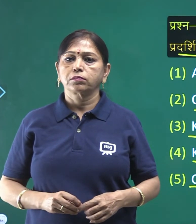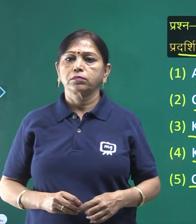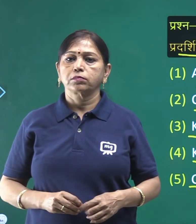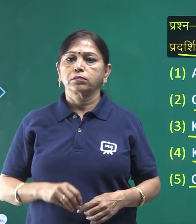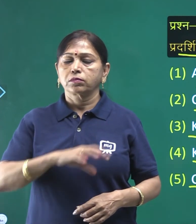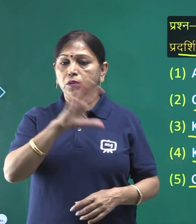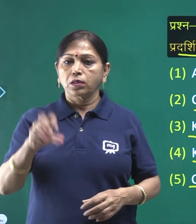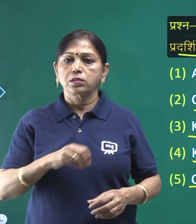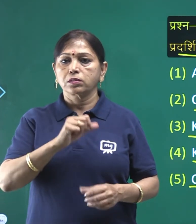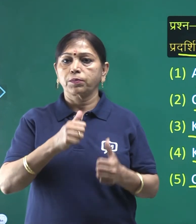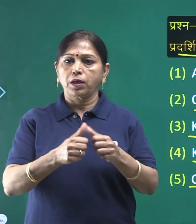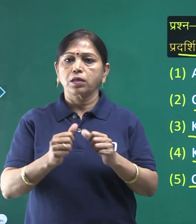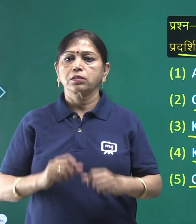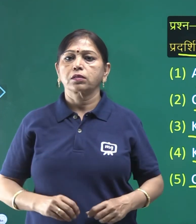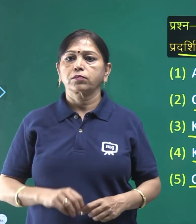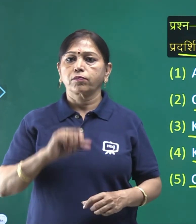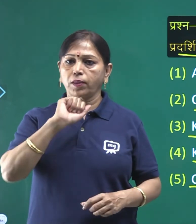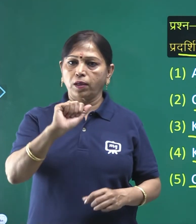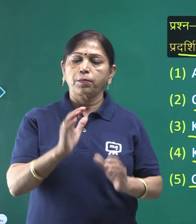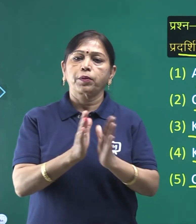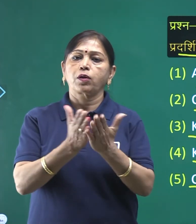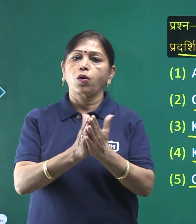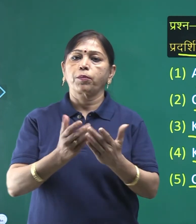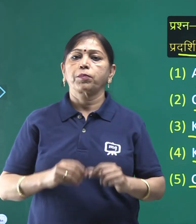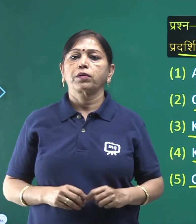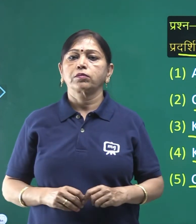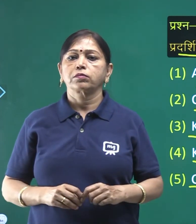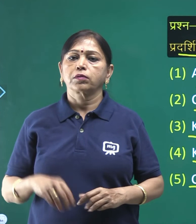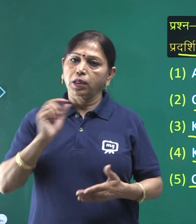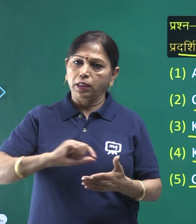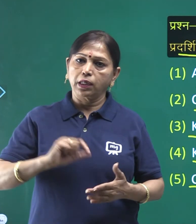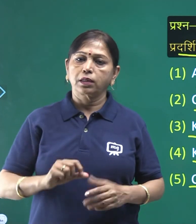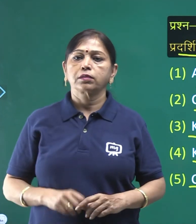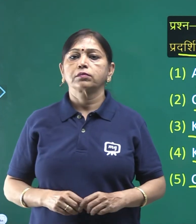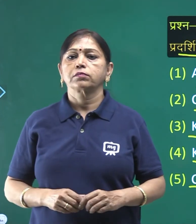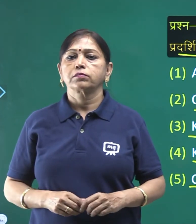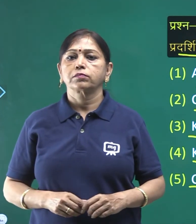इन सब के उत्तर अपनी नोटबुक में लिखेंगे।